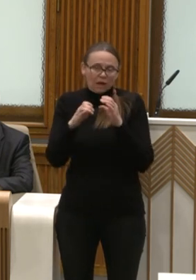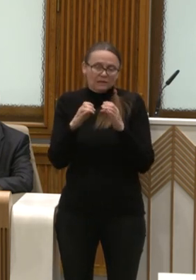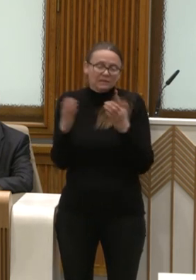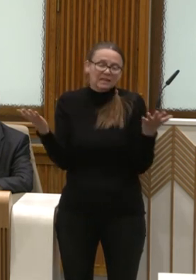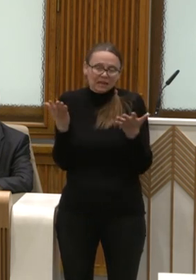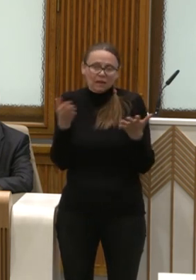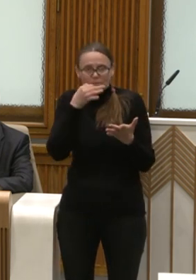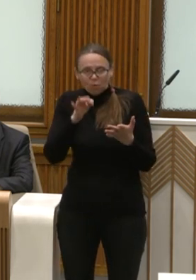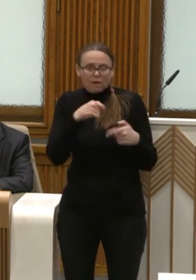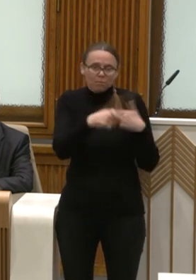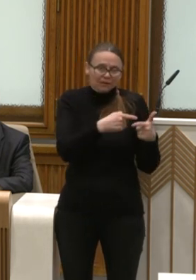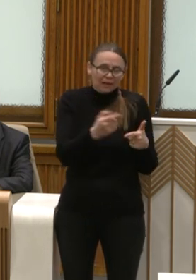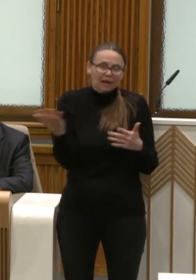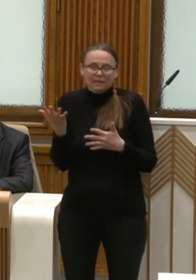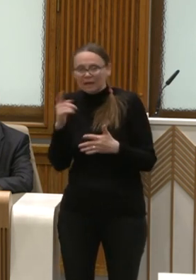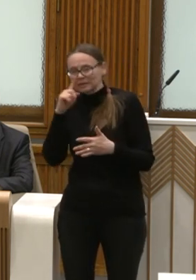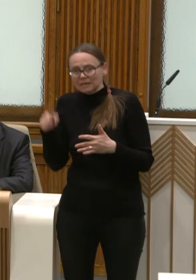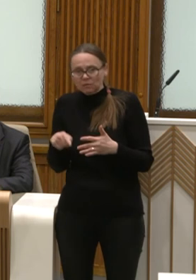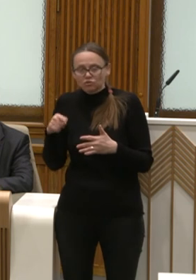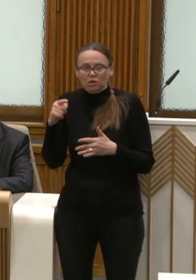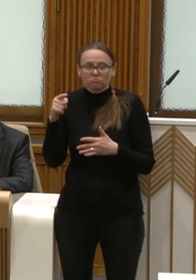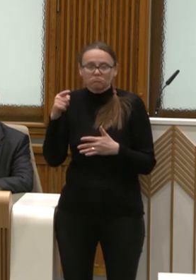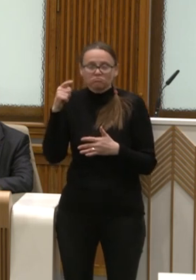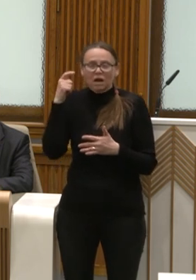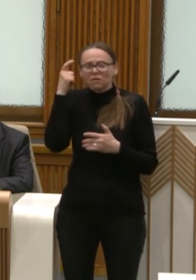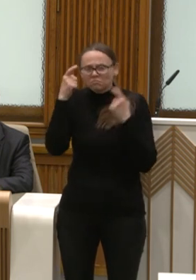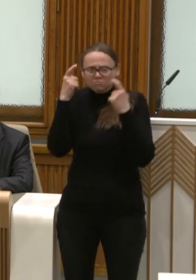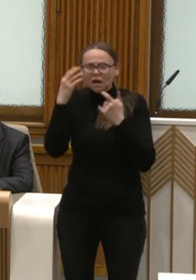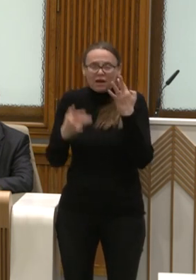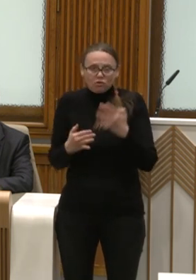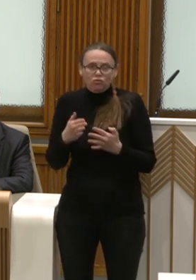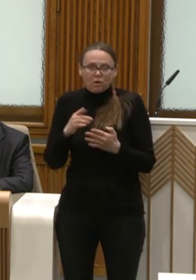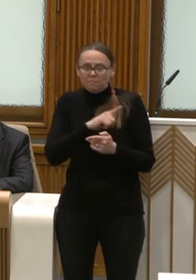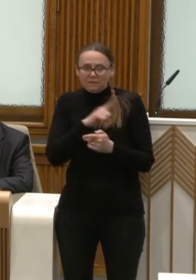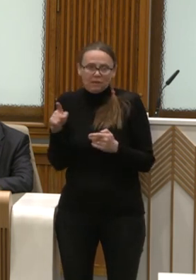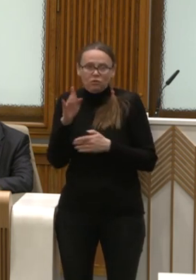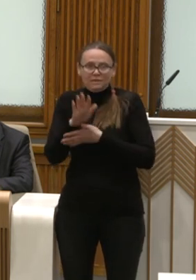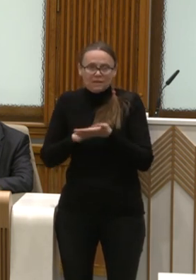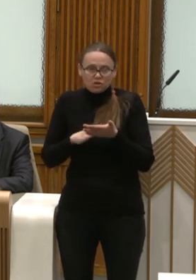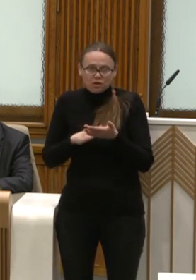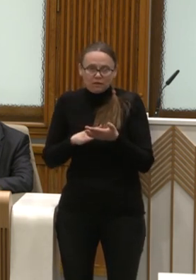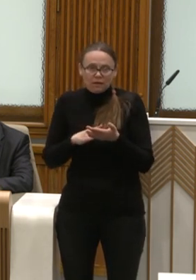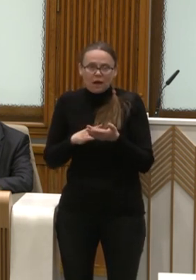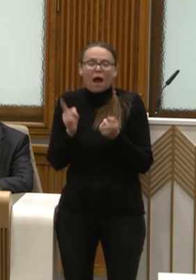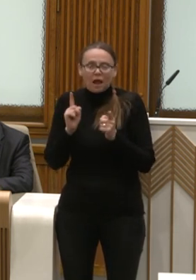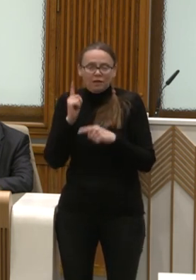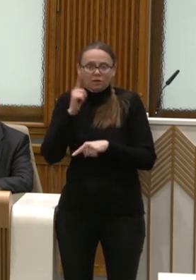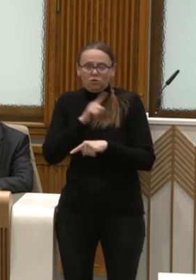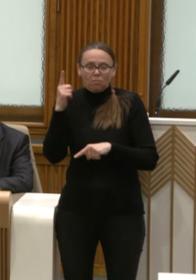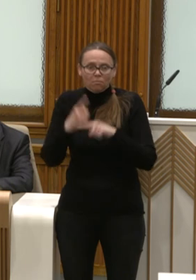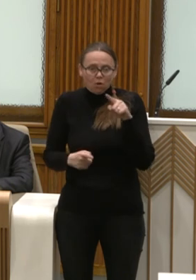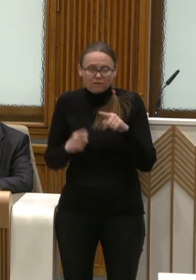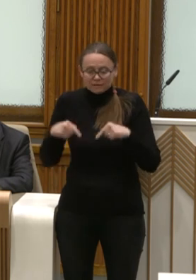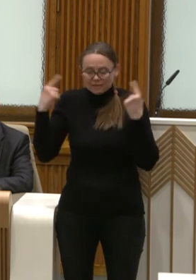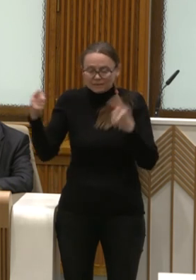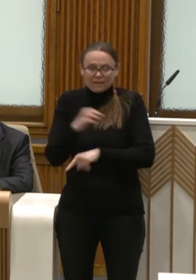ponekod slabše, ampak jaz računam, da do začetka ali pa vsaj do polovice